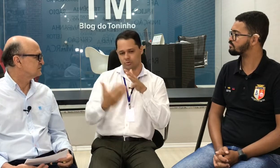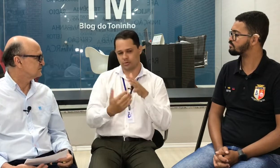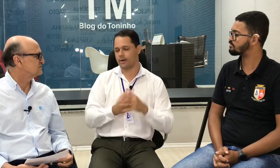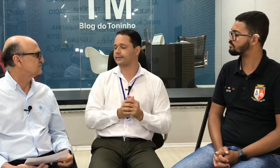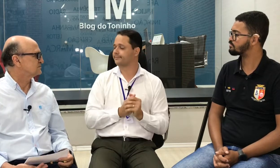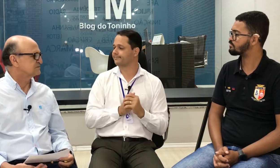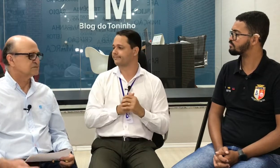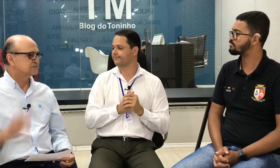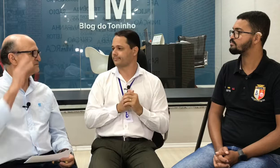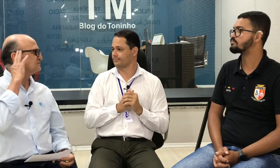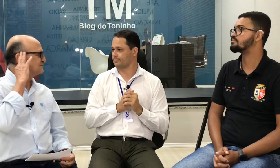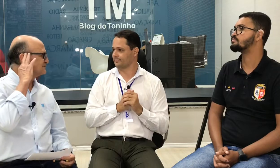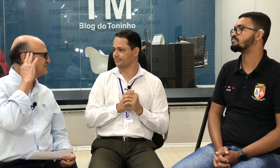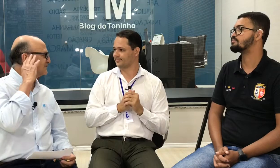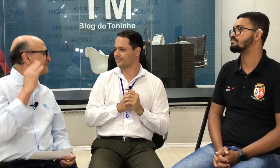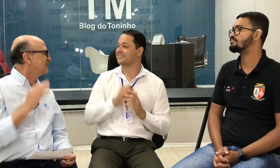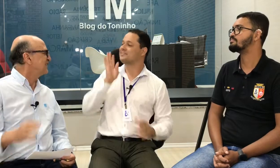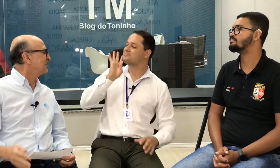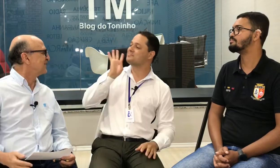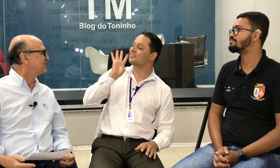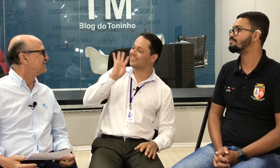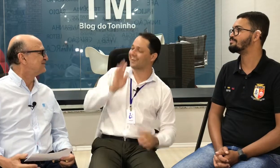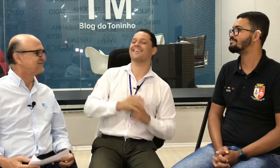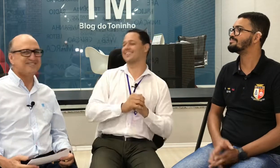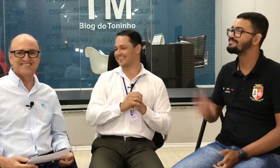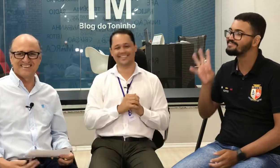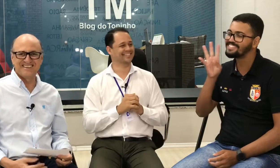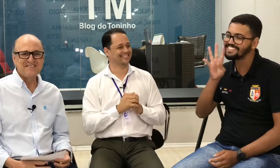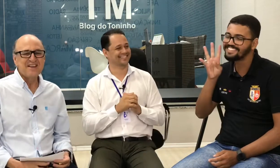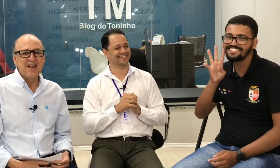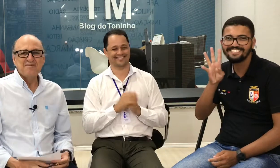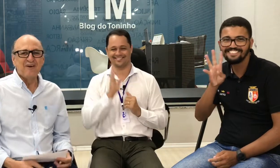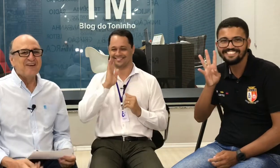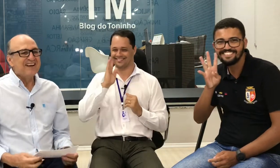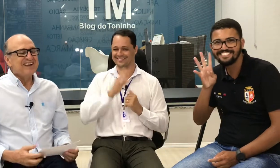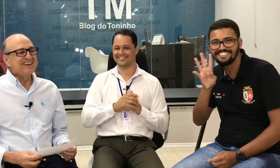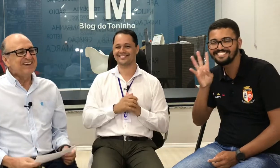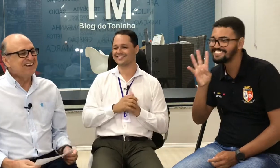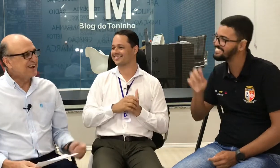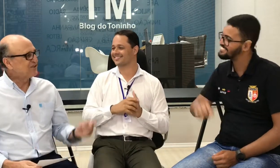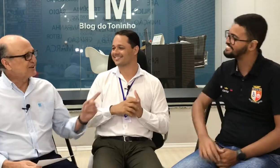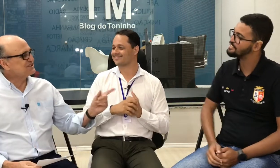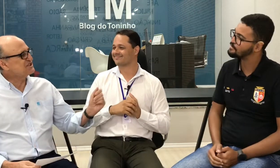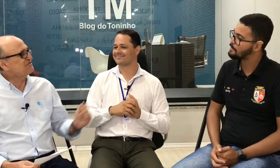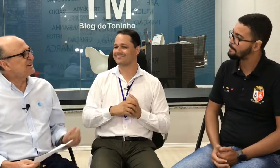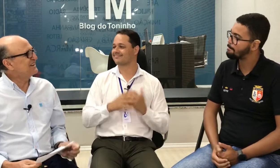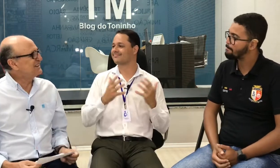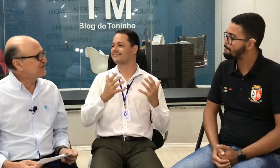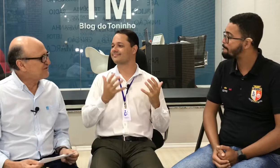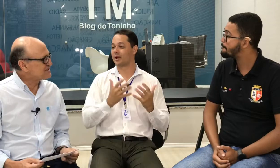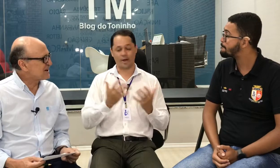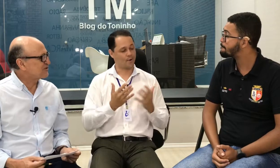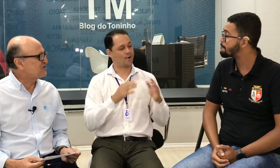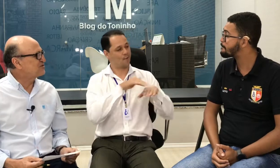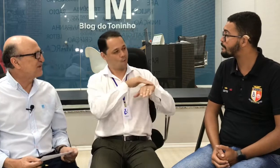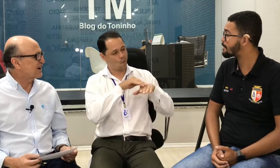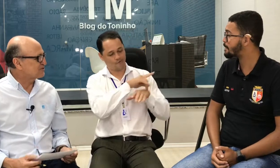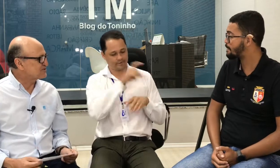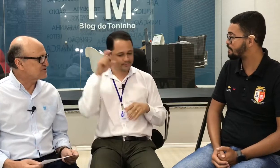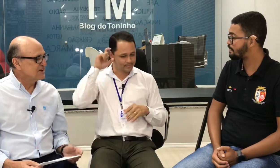canais. Que legal. Muito legal. Bom, agora a gente vai conversar com o Marcos e